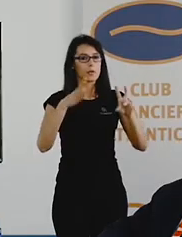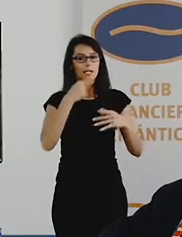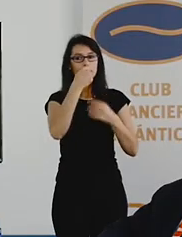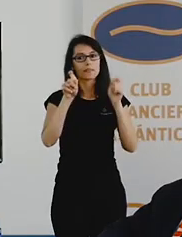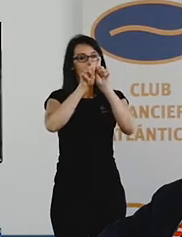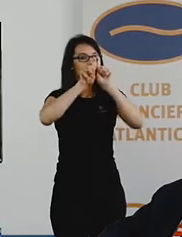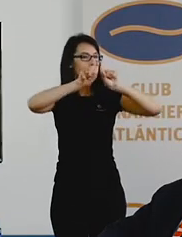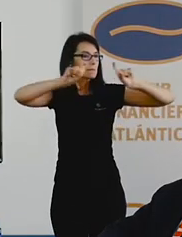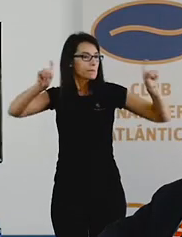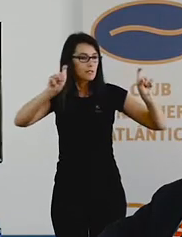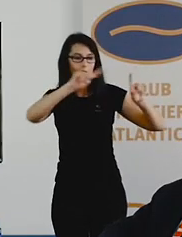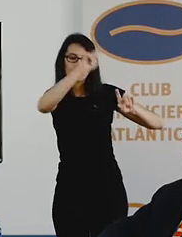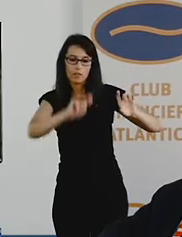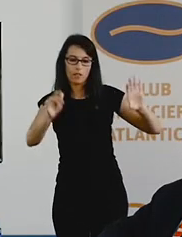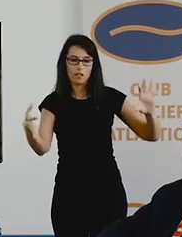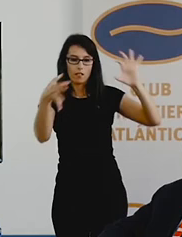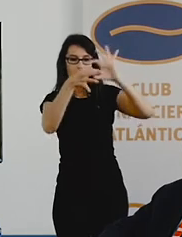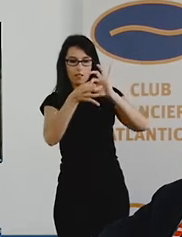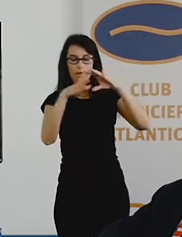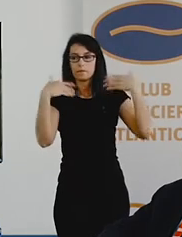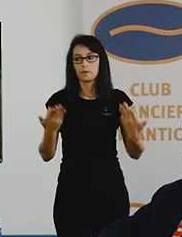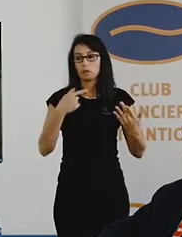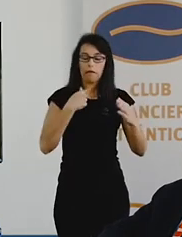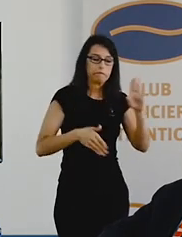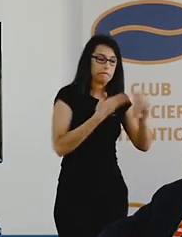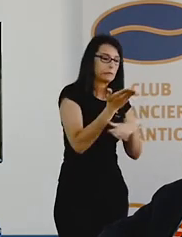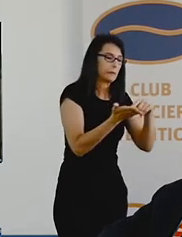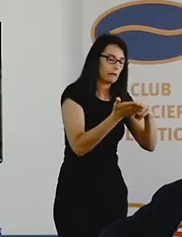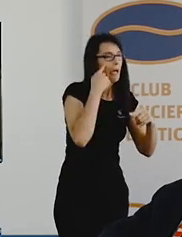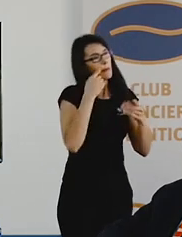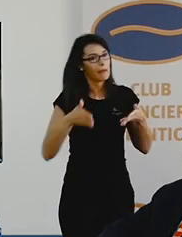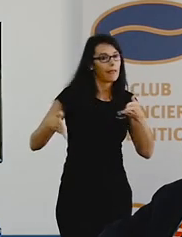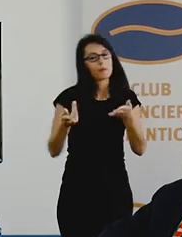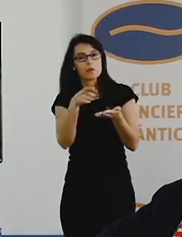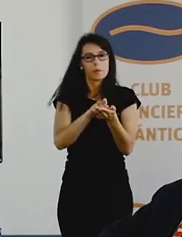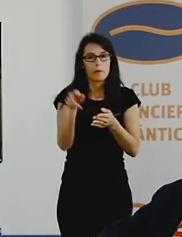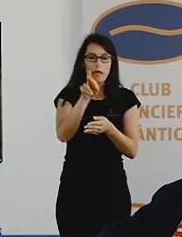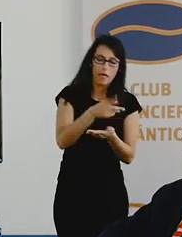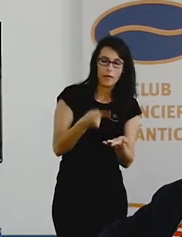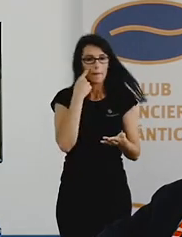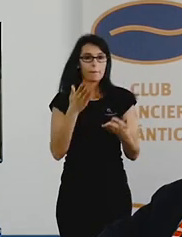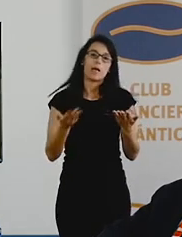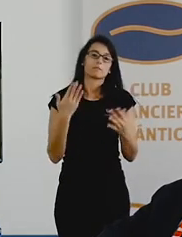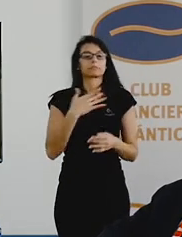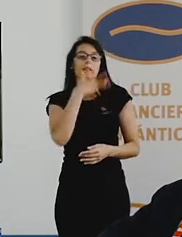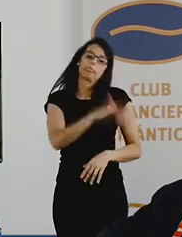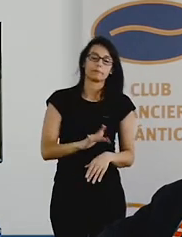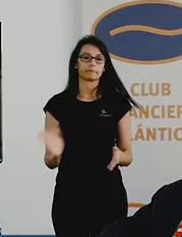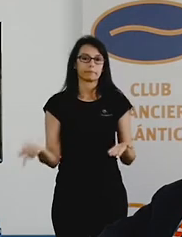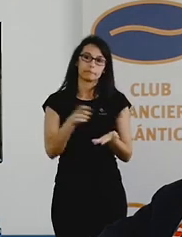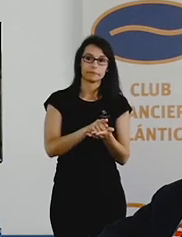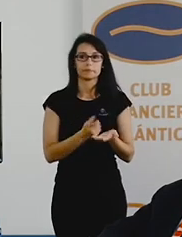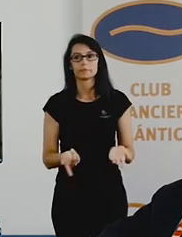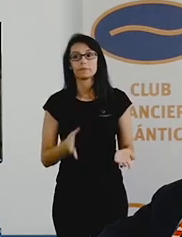empresa a una fundación, pues les volví a pedir, hombre, ¿por qué no volvemos a hacer el camino? Bueno, venga, lo hacemos. Y entonces, y queremos, y